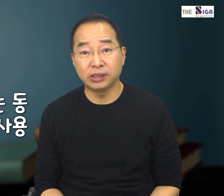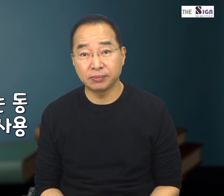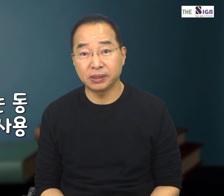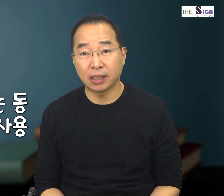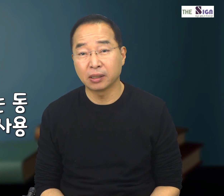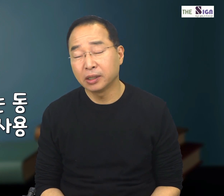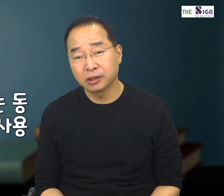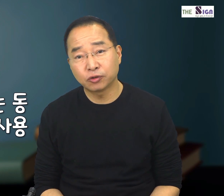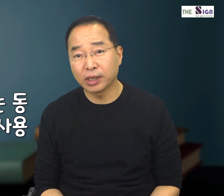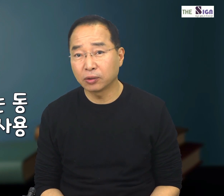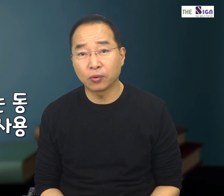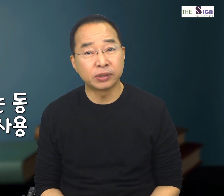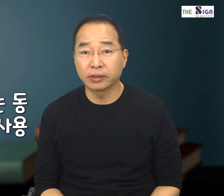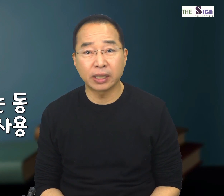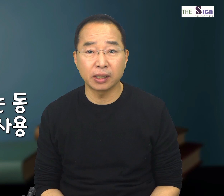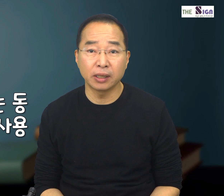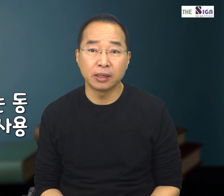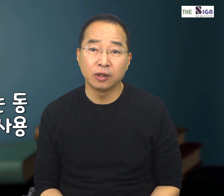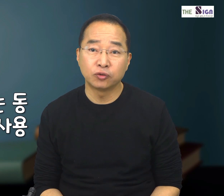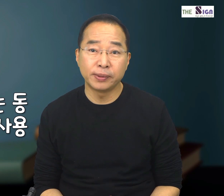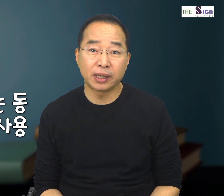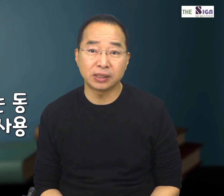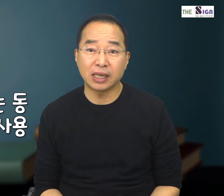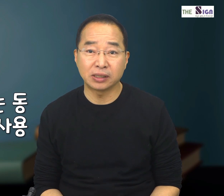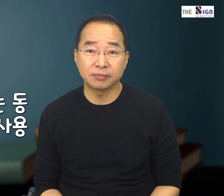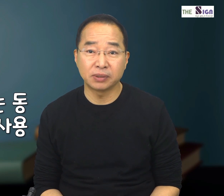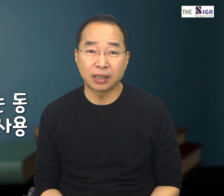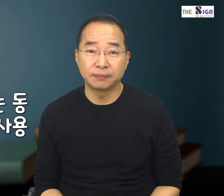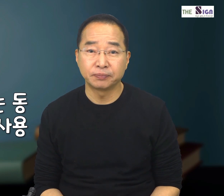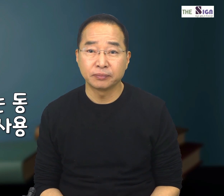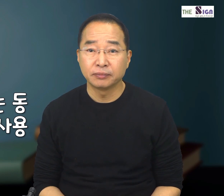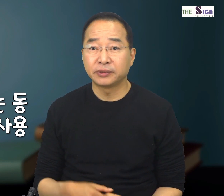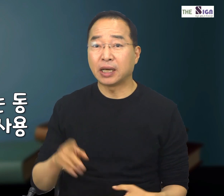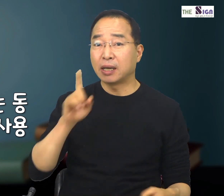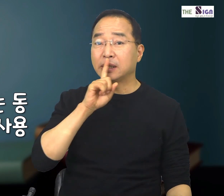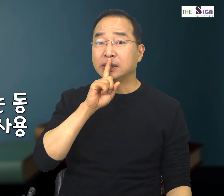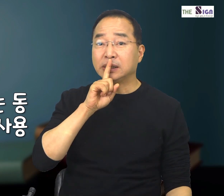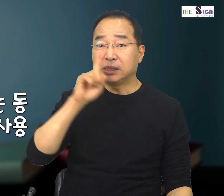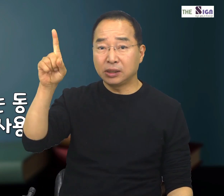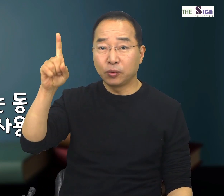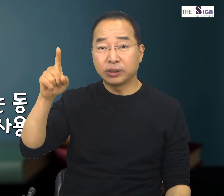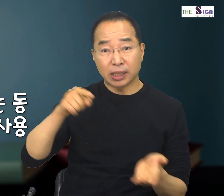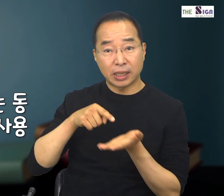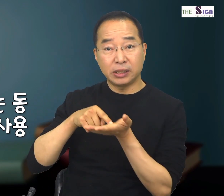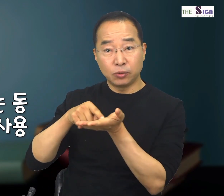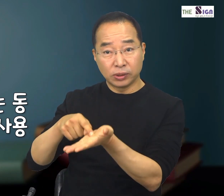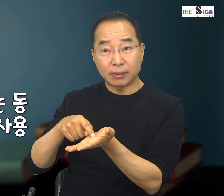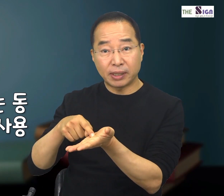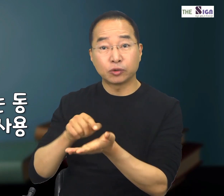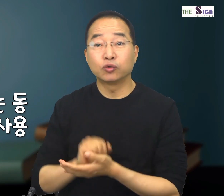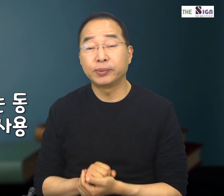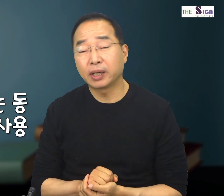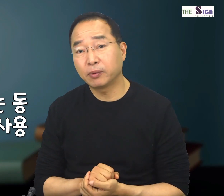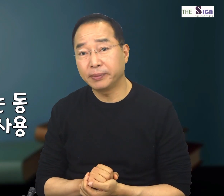있습니다. 근데 수화는 꼭 그렇게 구별하지는 않습니다. 자, 이 동작과 이 동작만 좀 구별해